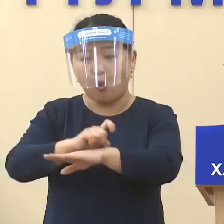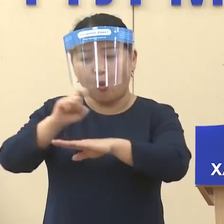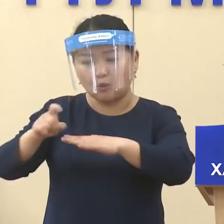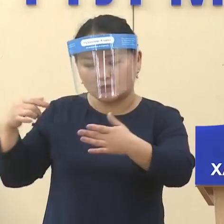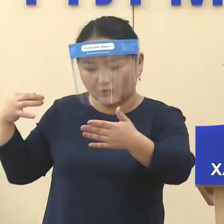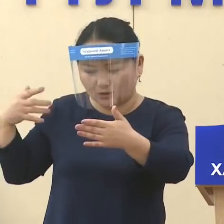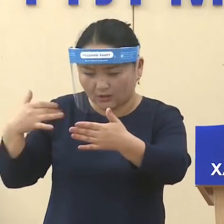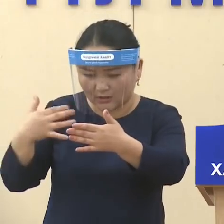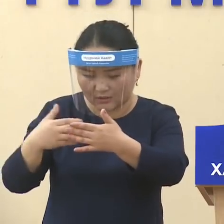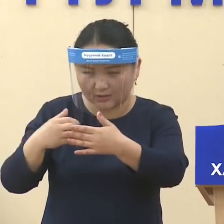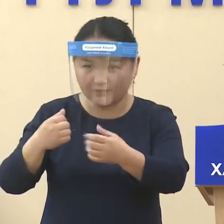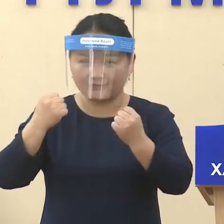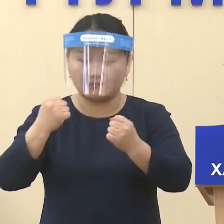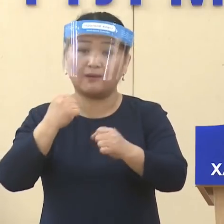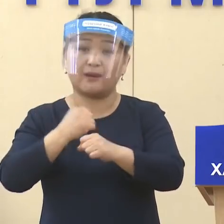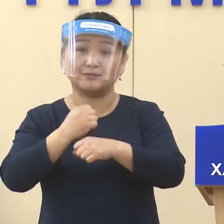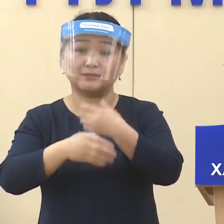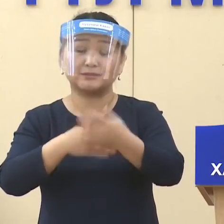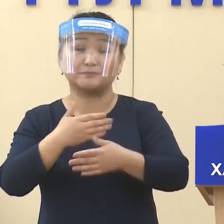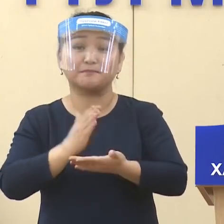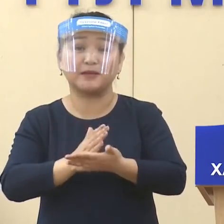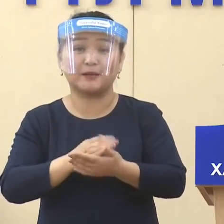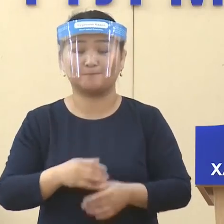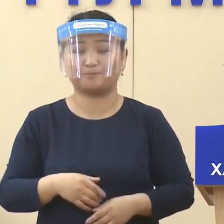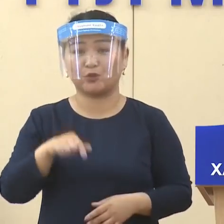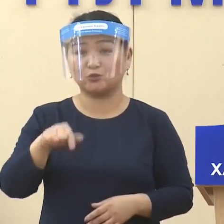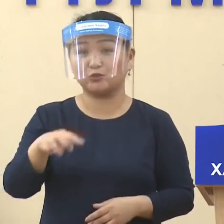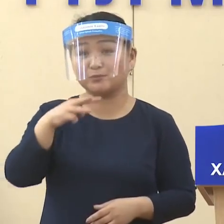бас иргэд одоо та бүхэн ойлгоно үзье. За